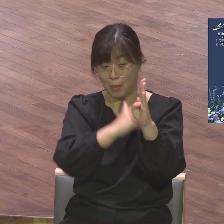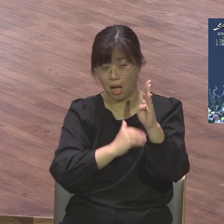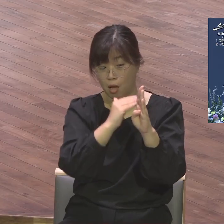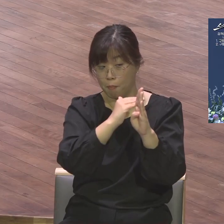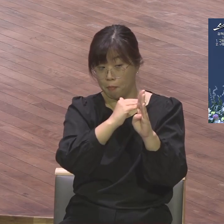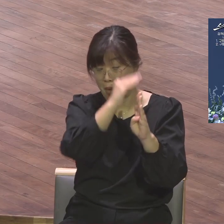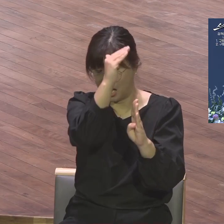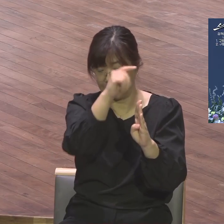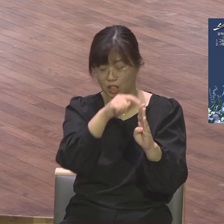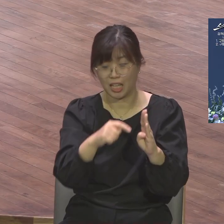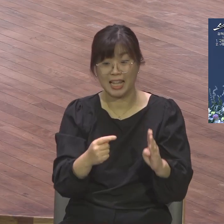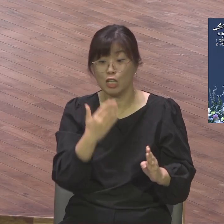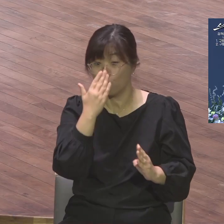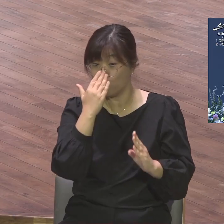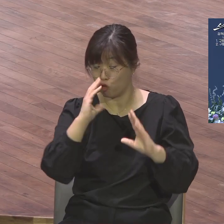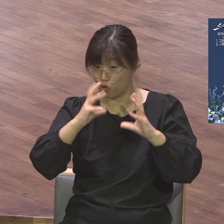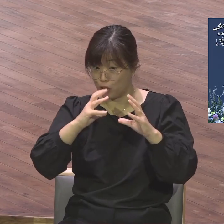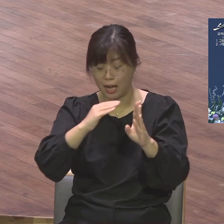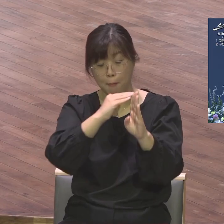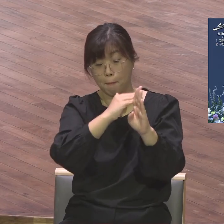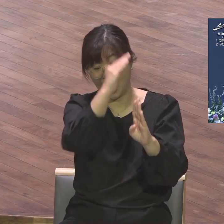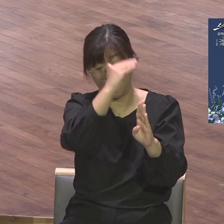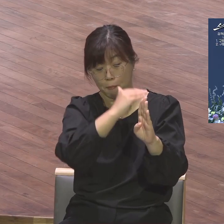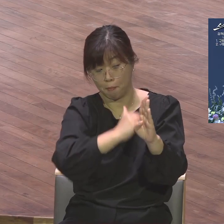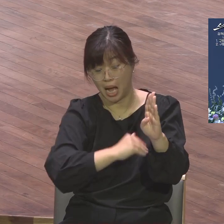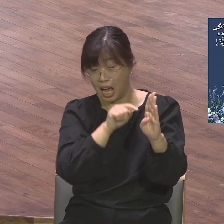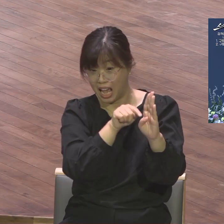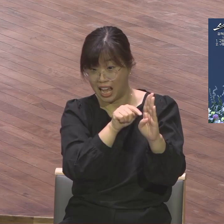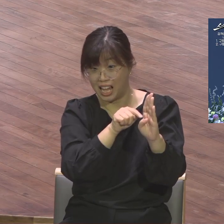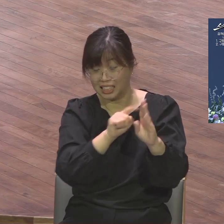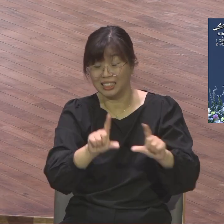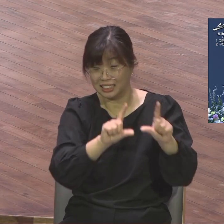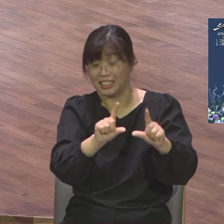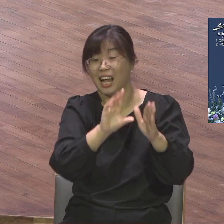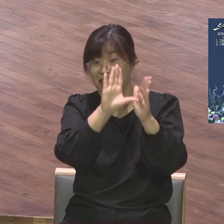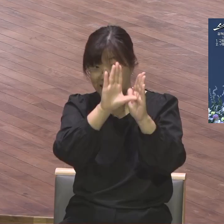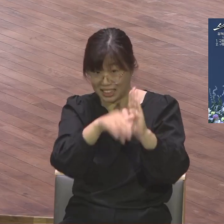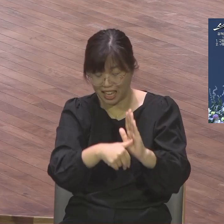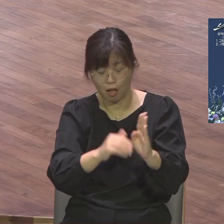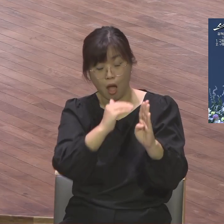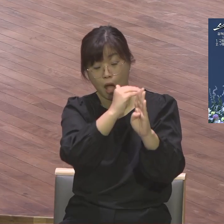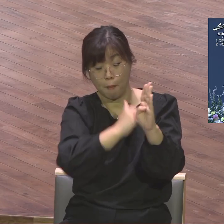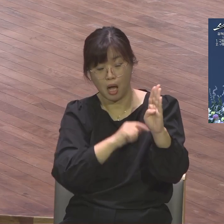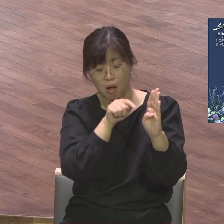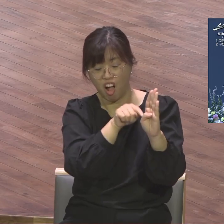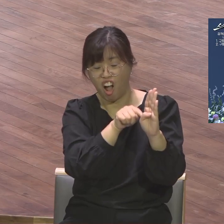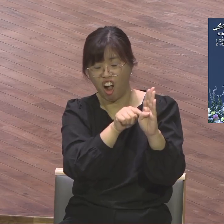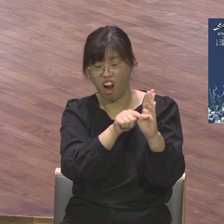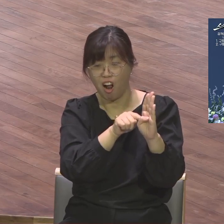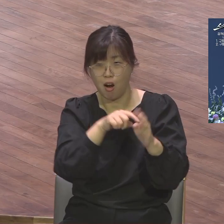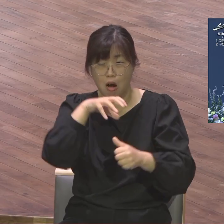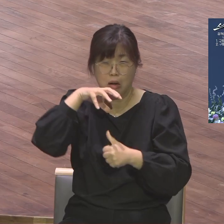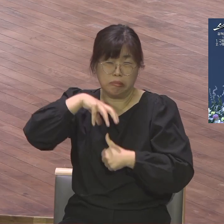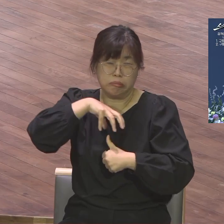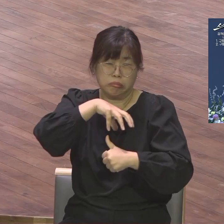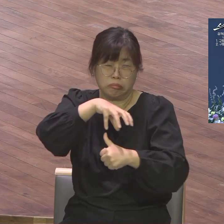것과 이스라엘이 바벨론 포로생활에 70년 만에 해방된 것을 여기 가르치고 있는 거예요.